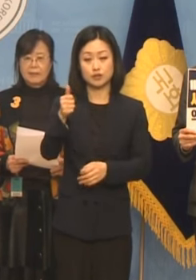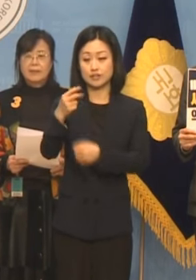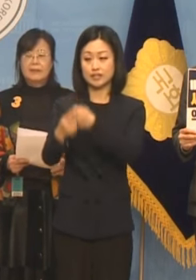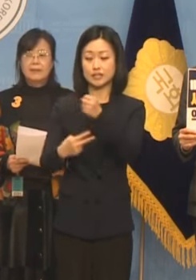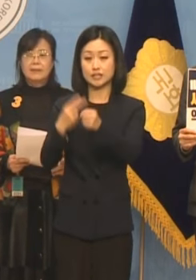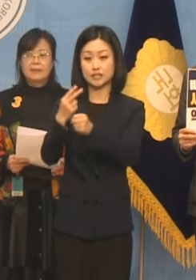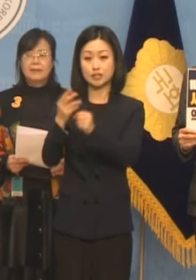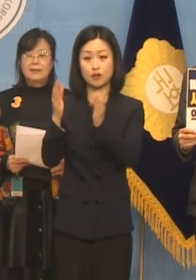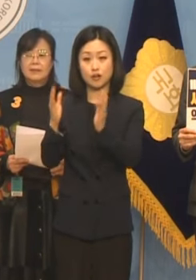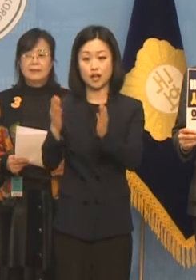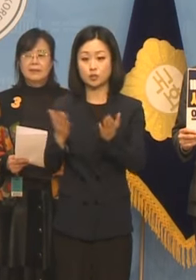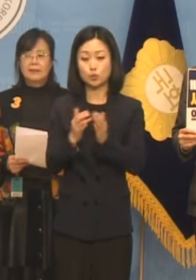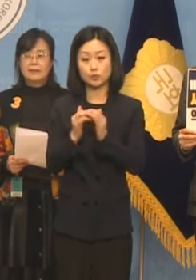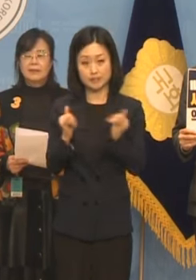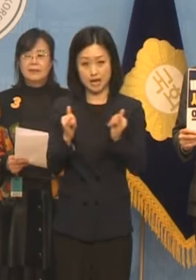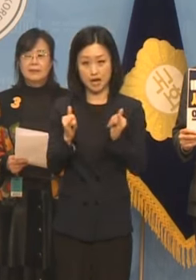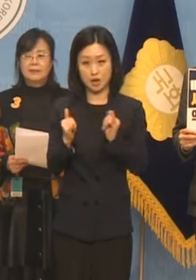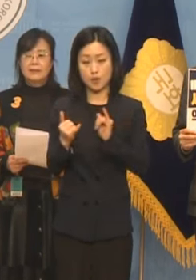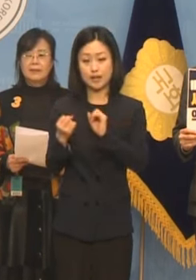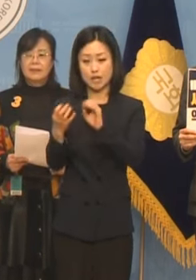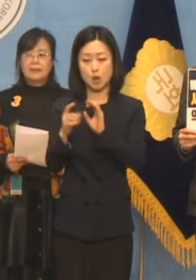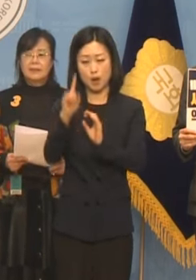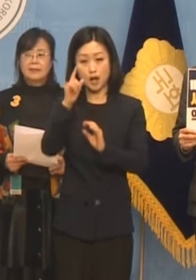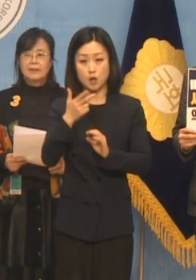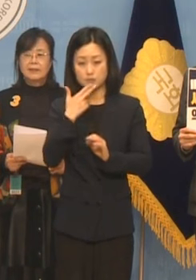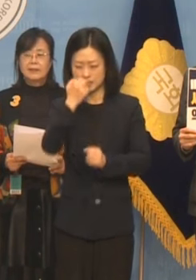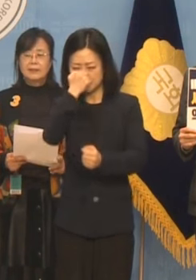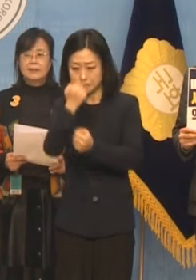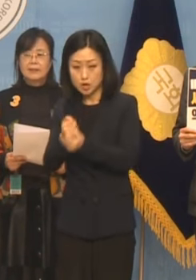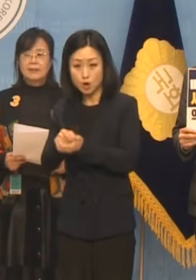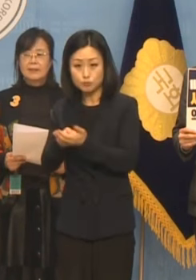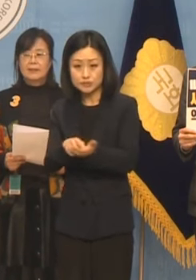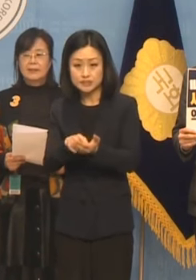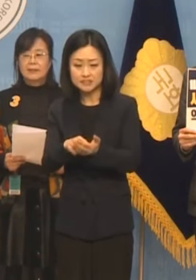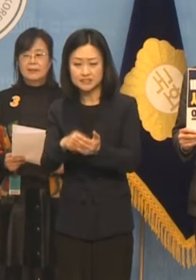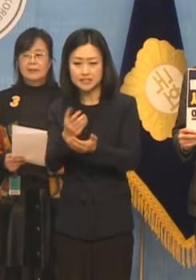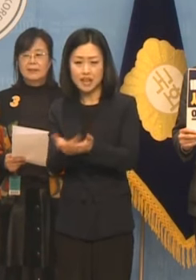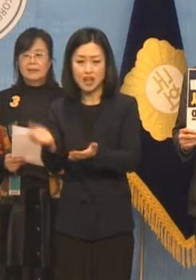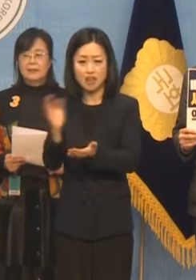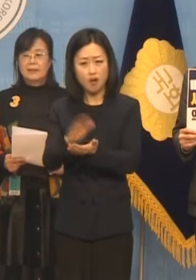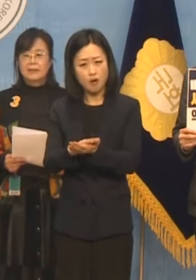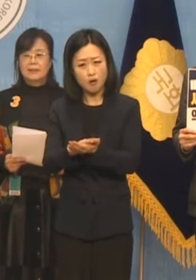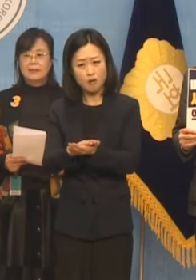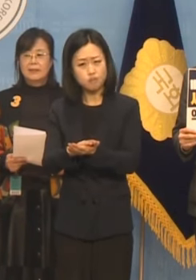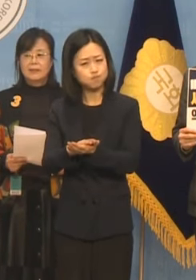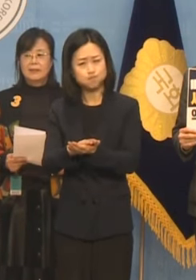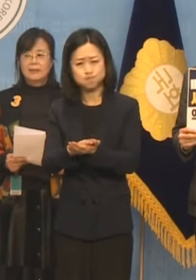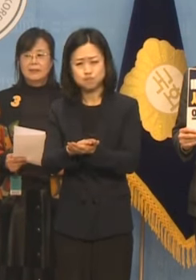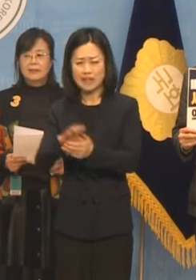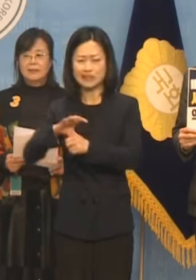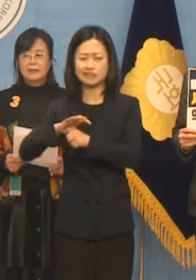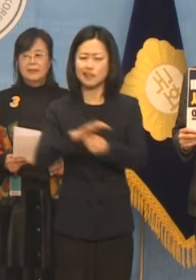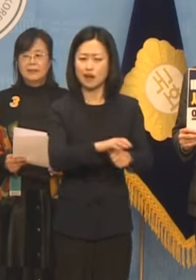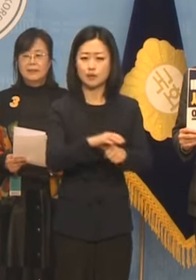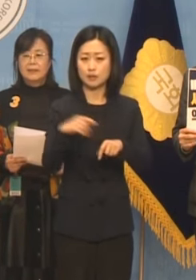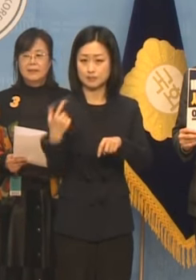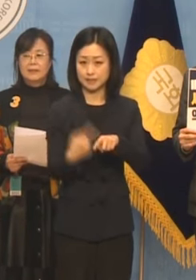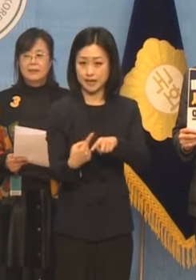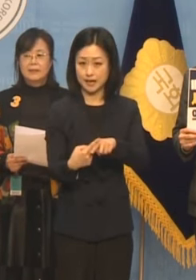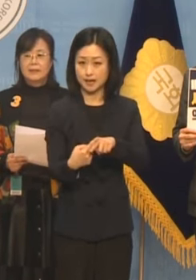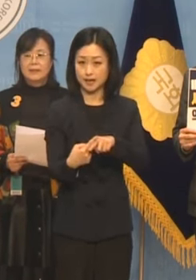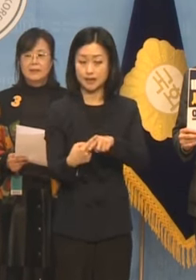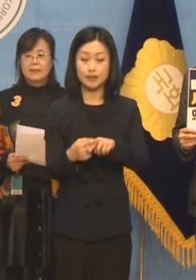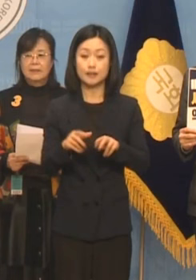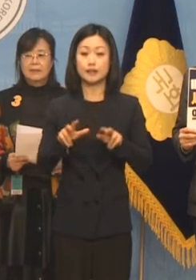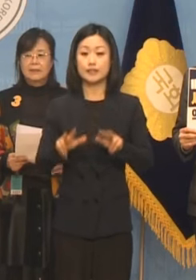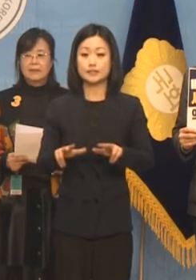2년간 노동자들과의 대화 한마디 없이 밀어붙인 노동개혁은 노동 탄압에 불과했습니다.